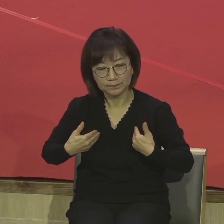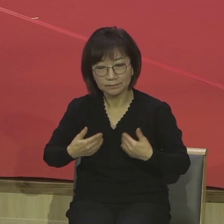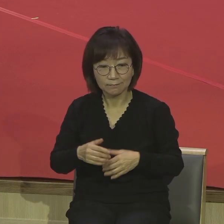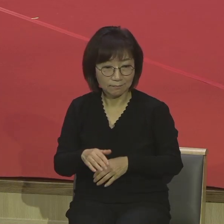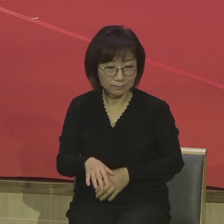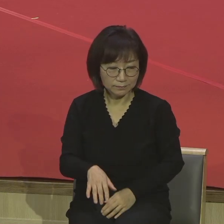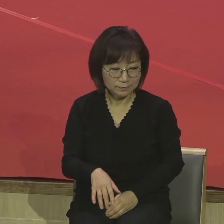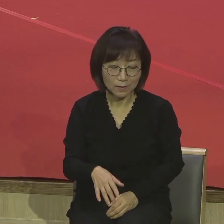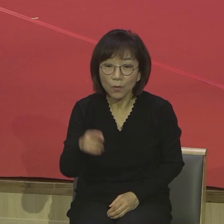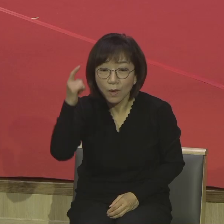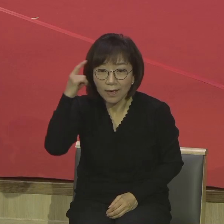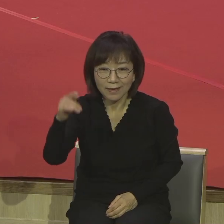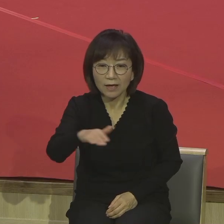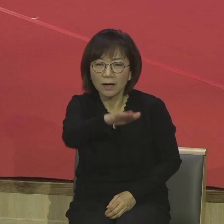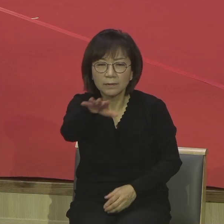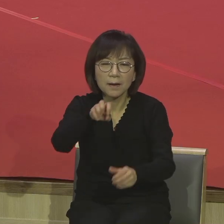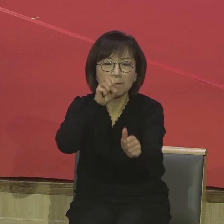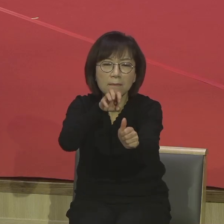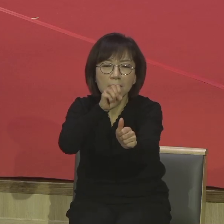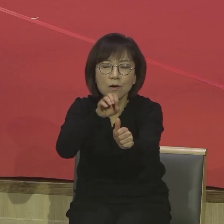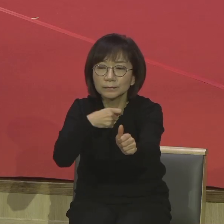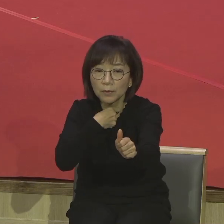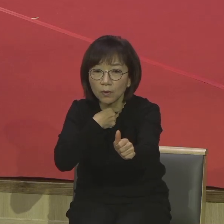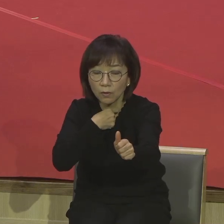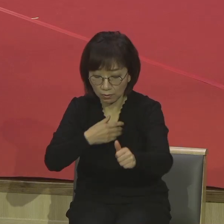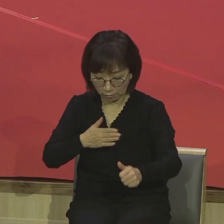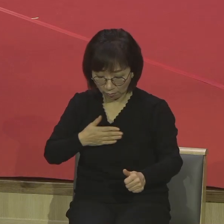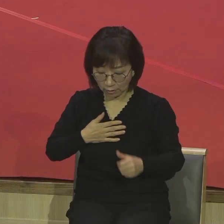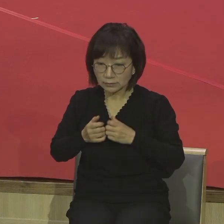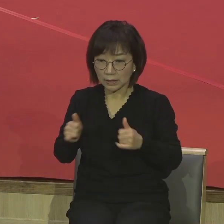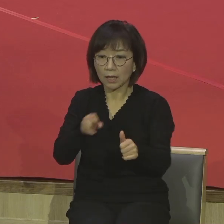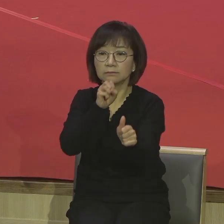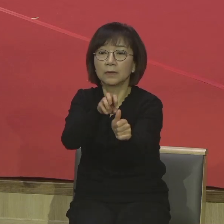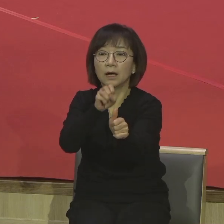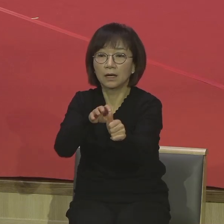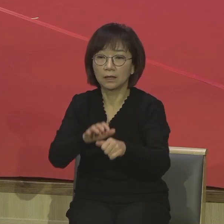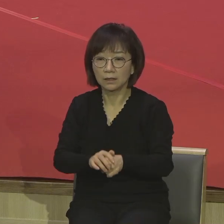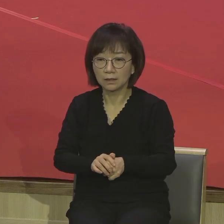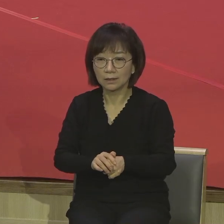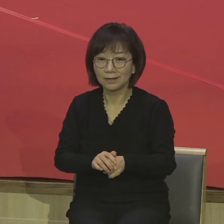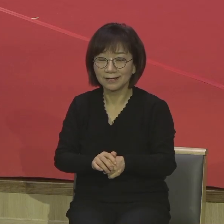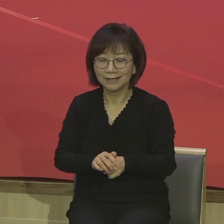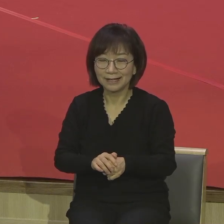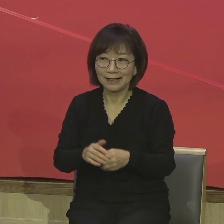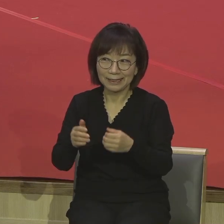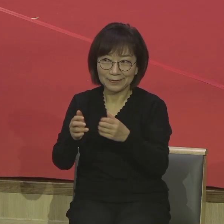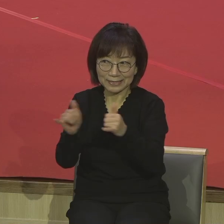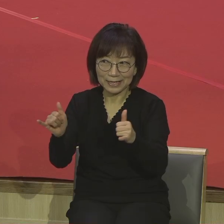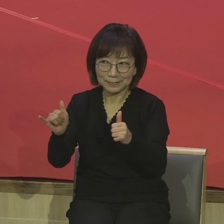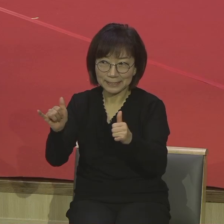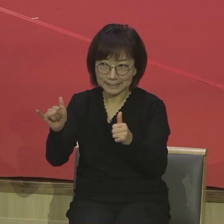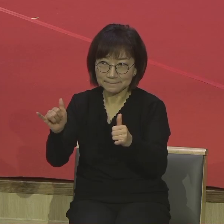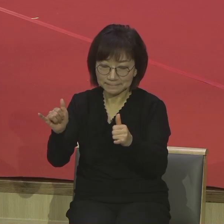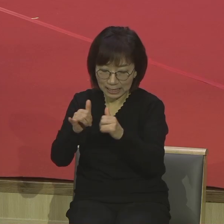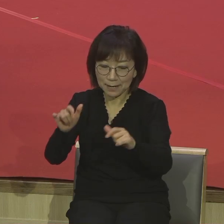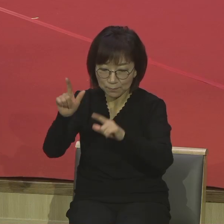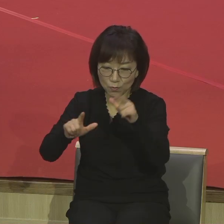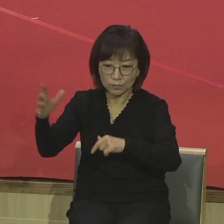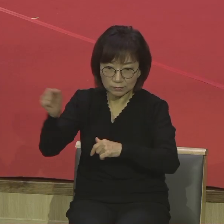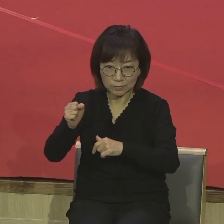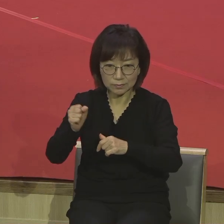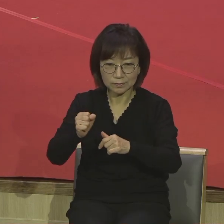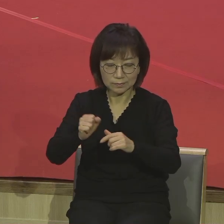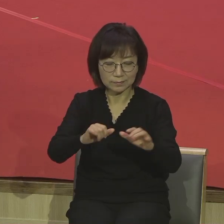대화가 되려고 하면 인간이 돼야 대화가 돼요. 그래서 육신의 옷을 입고 하나님이 이 땅에 오셨어요.